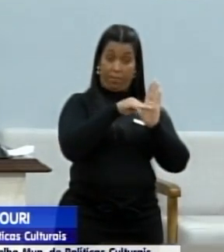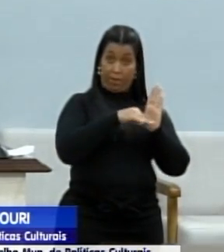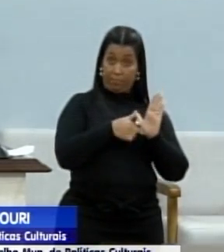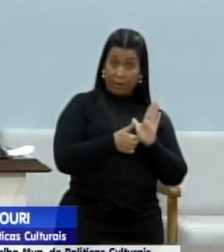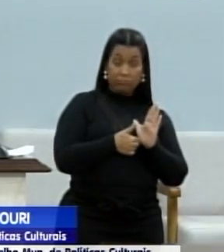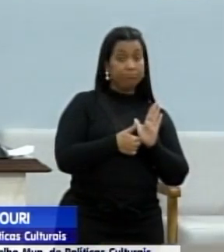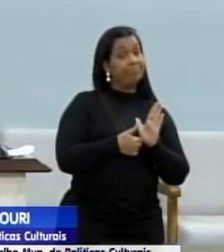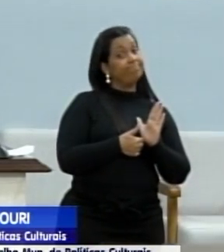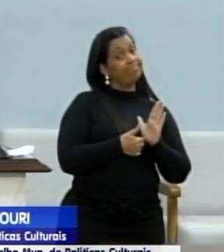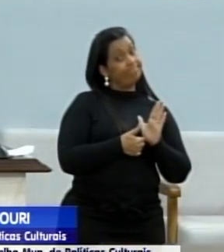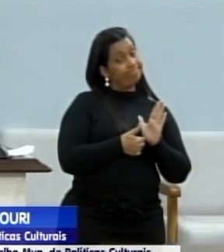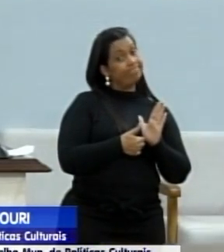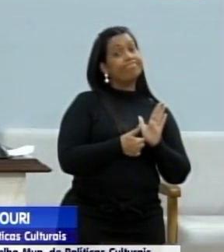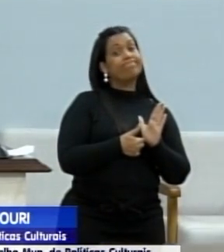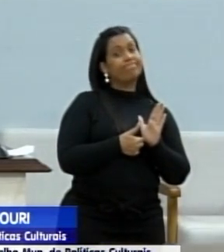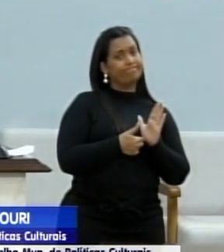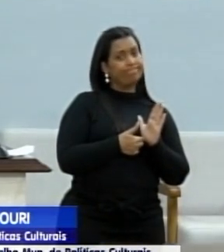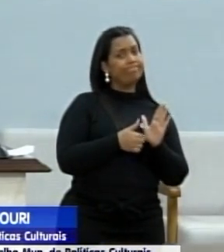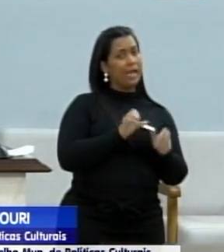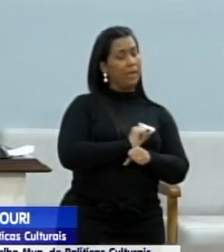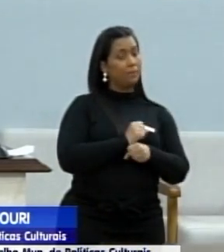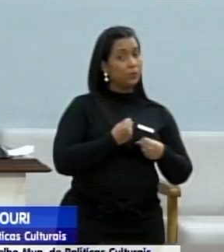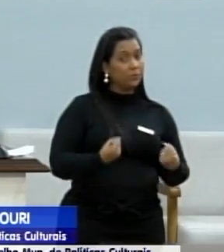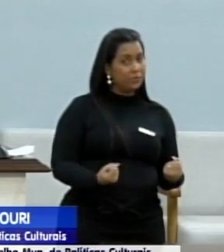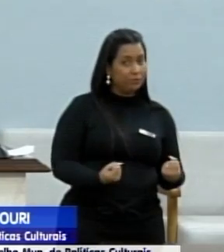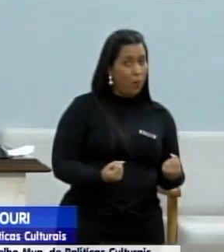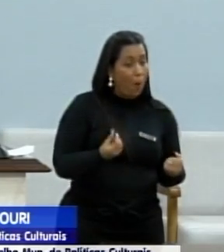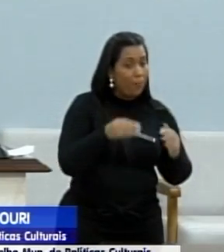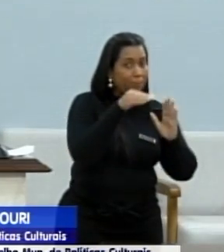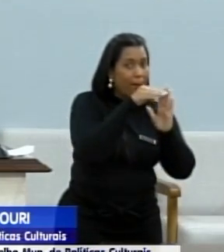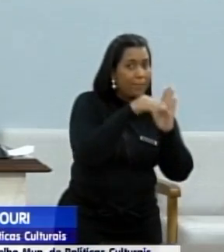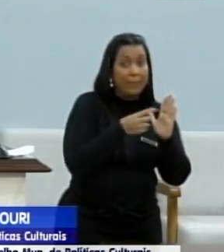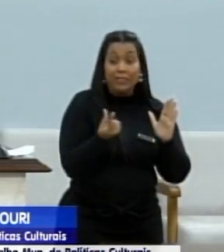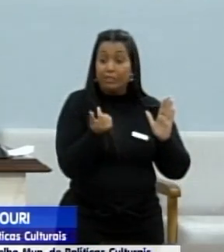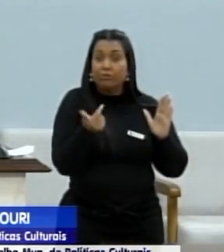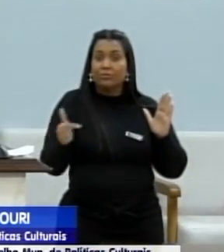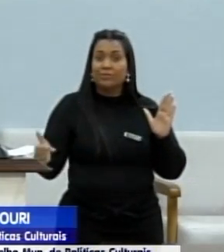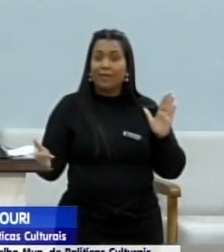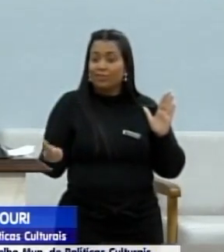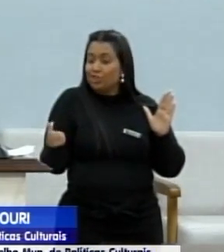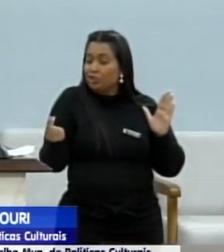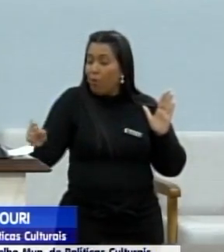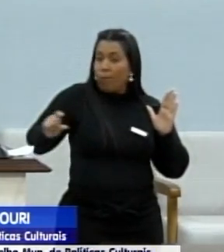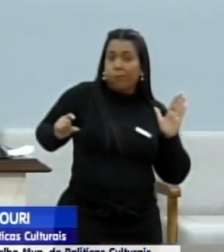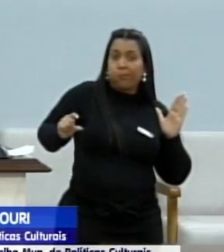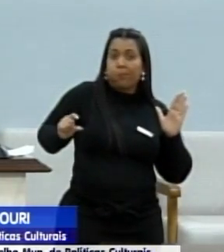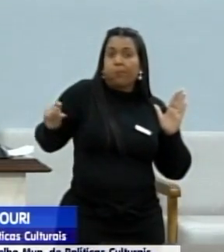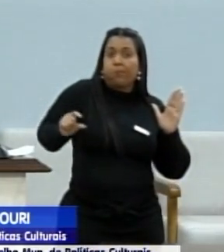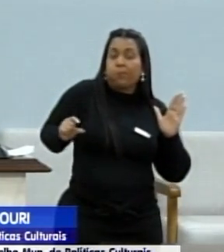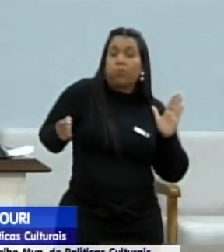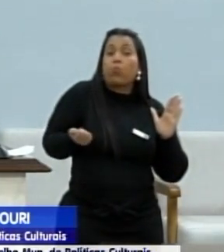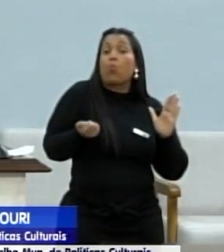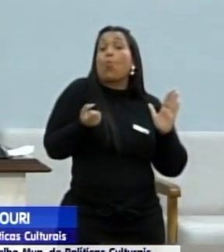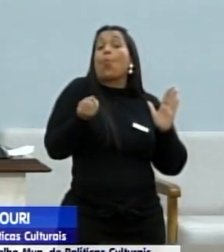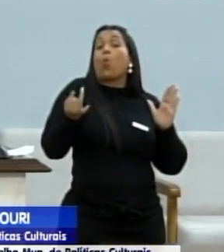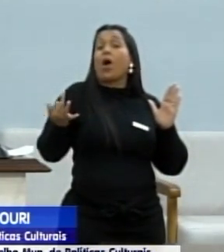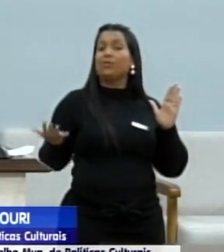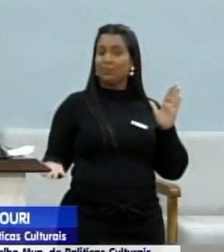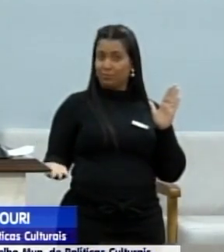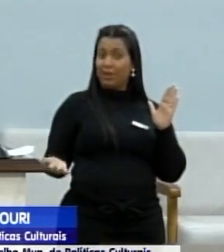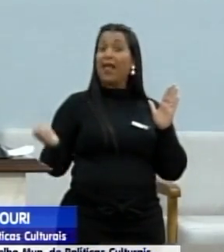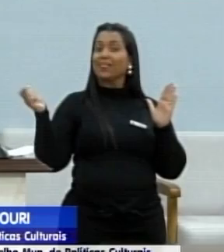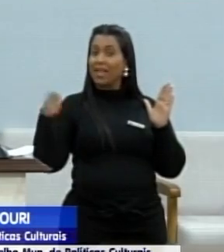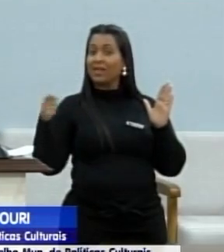é impossível planejar se a gente não tem orçamento, se a gente não sabe com quanto a gente vai contar ou com quanto a gente